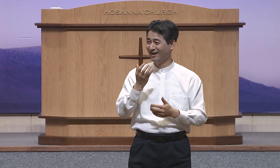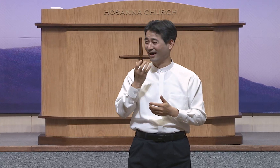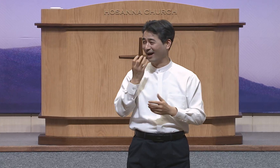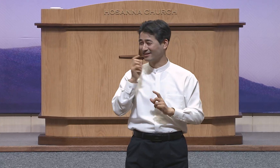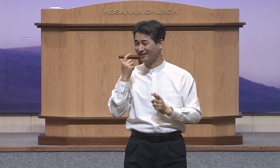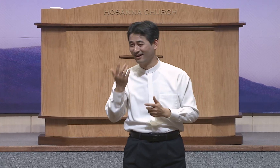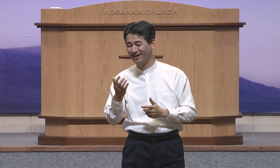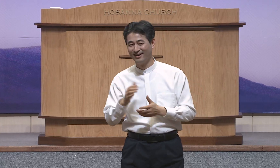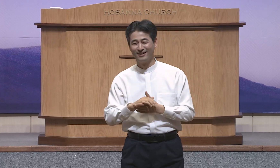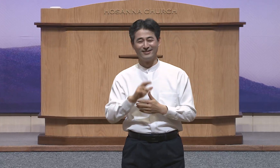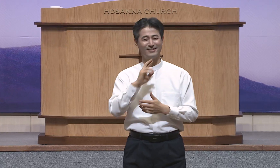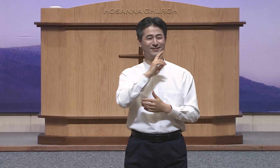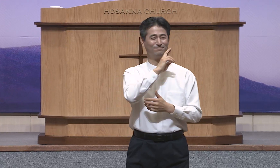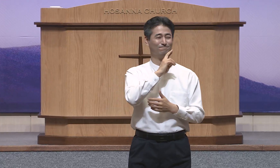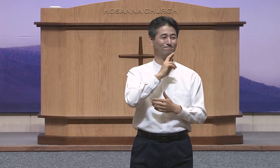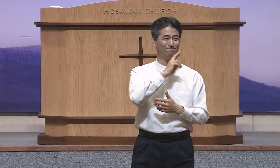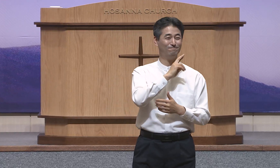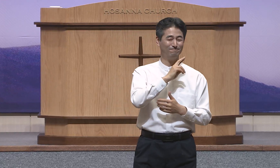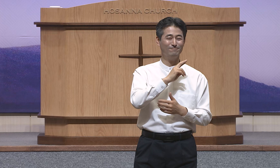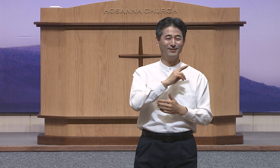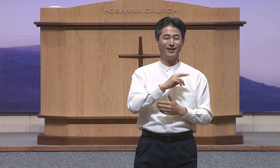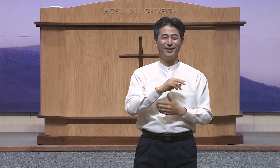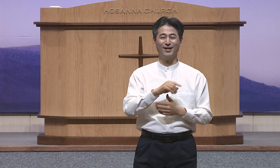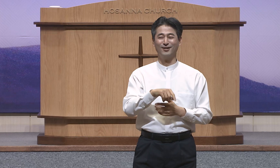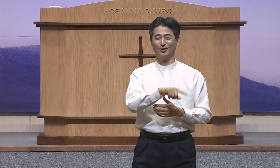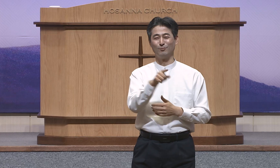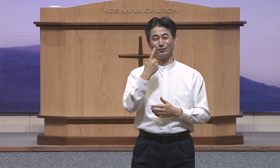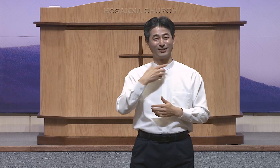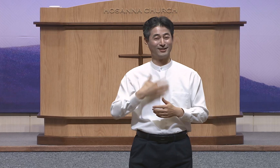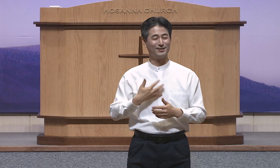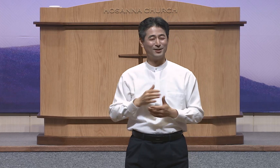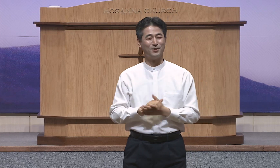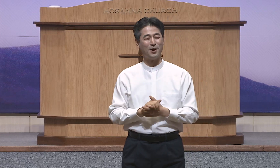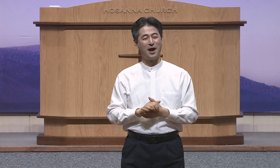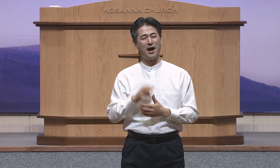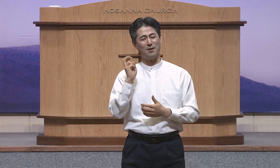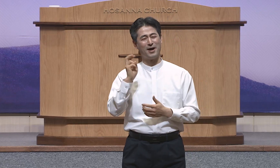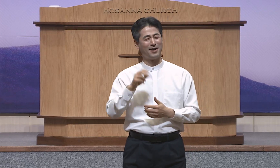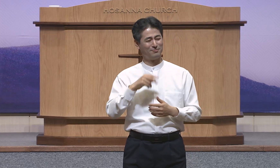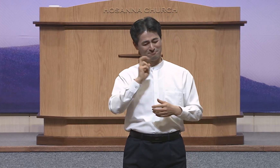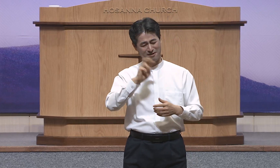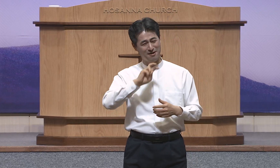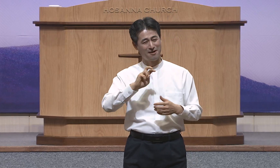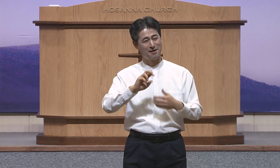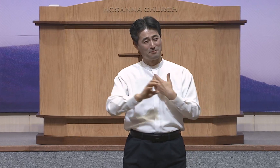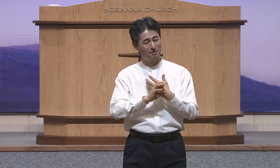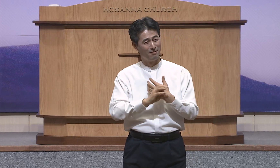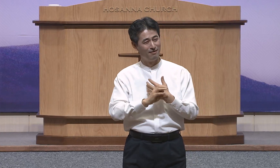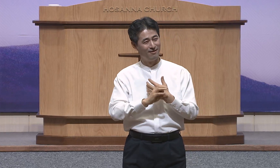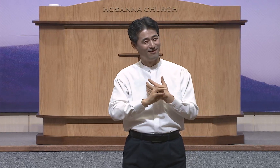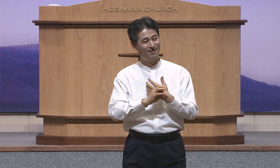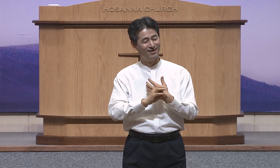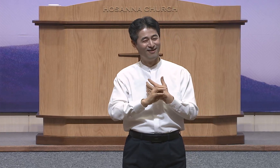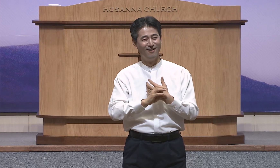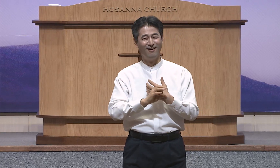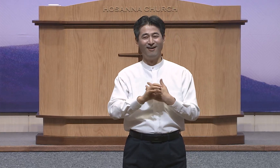듣는 사람 맞아? 듣는 사람 아니야? 라고 의심하시는 많은 분들이 있습니다. 여러분들도 아마 제가 찬양을 하면